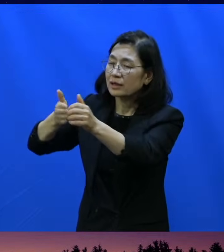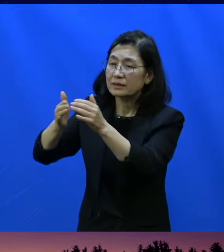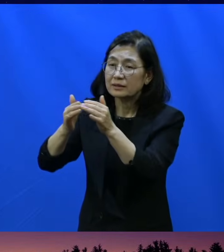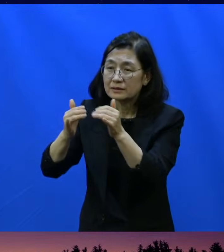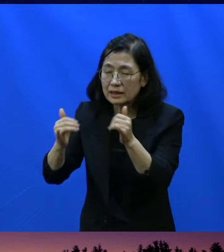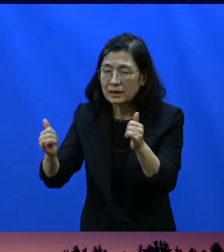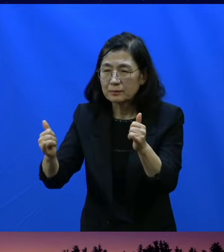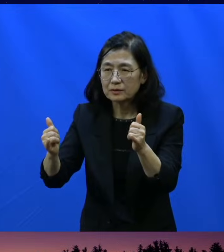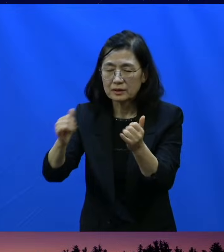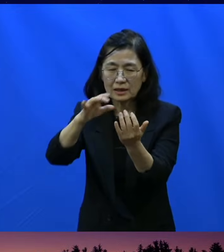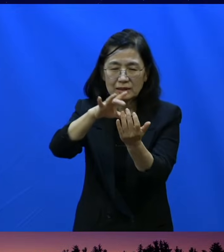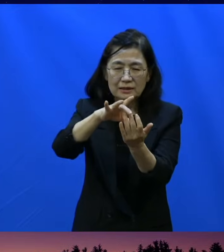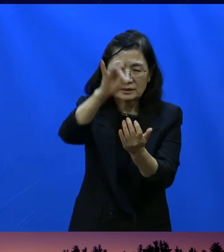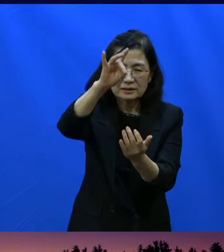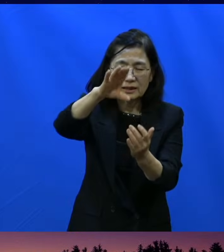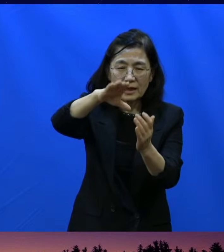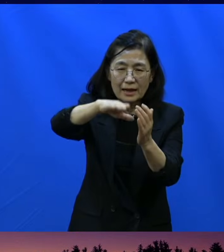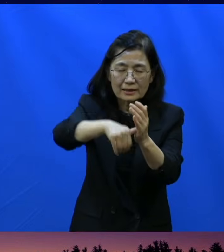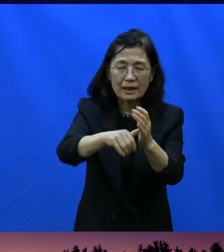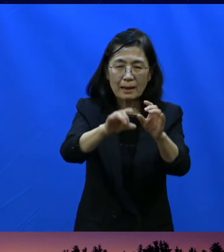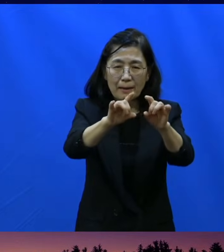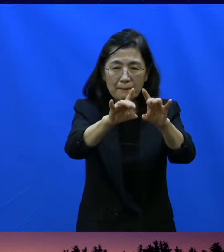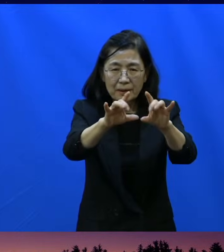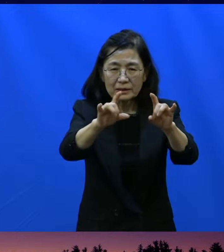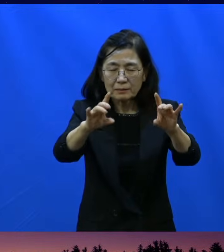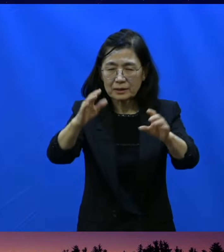선택의 순간마다 하나님을 모셔오는 것입니다.